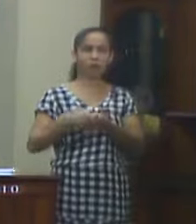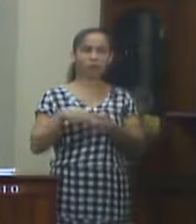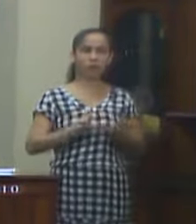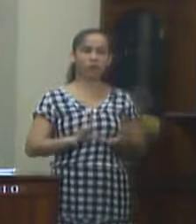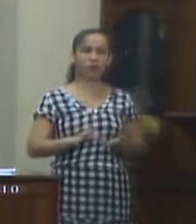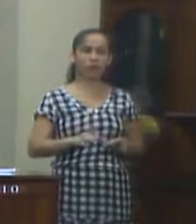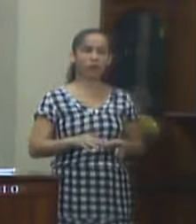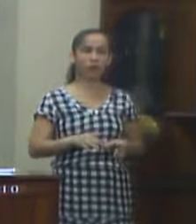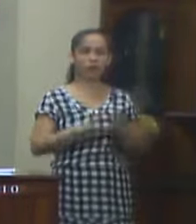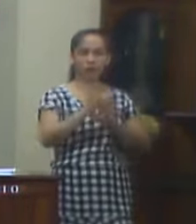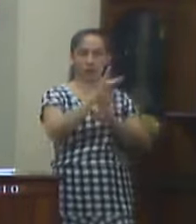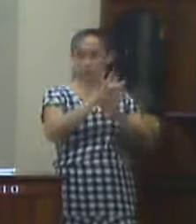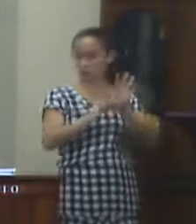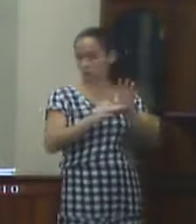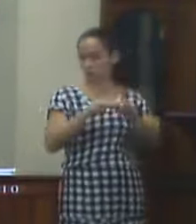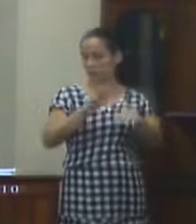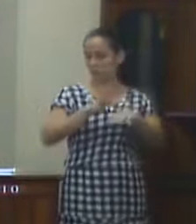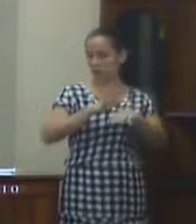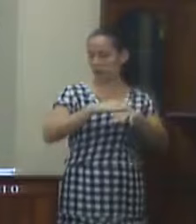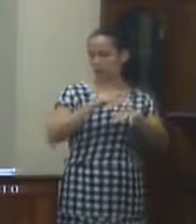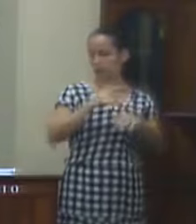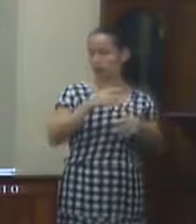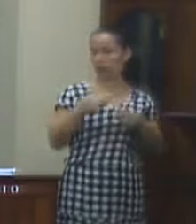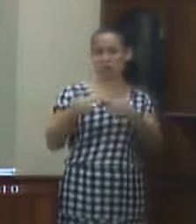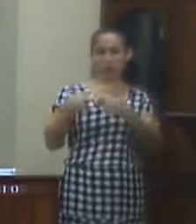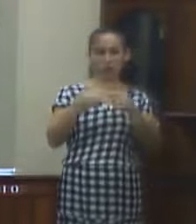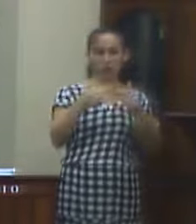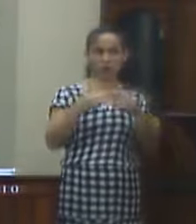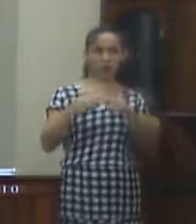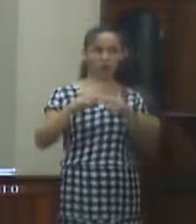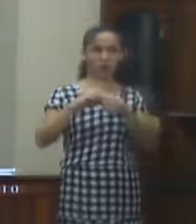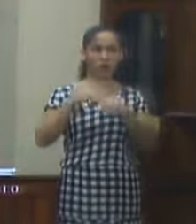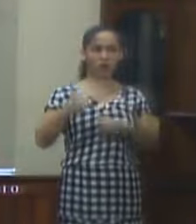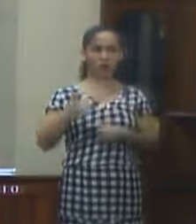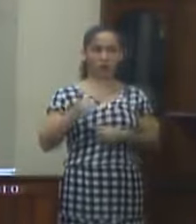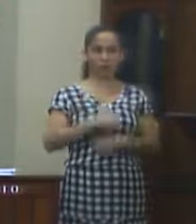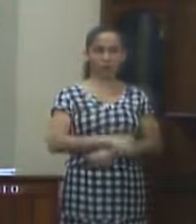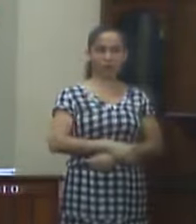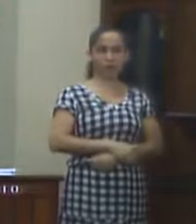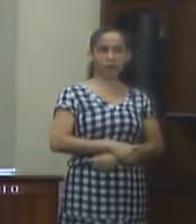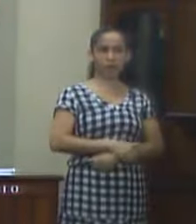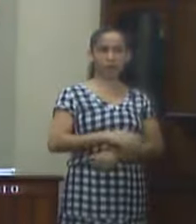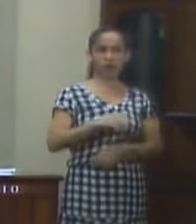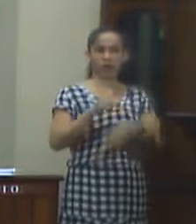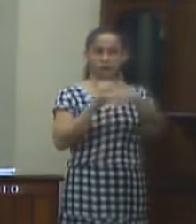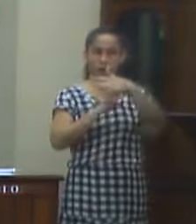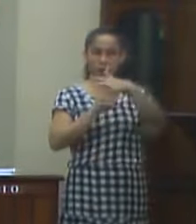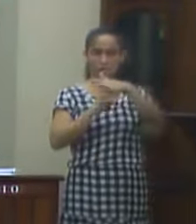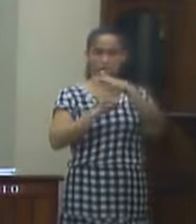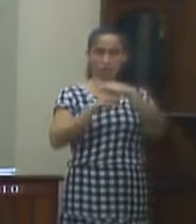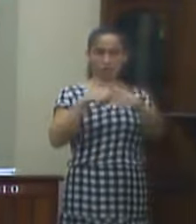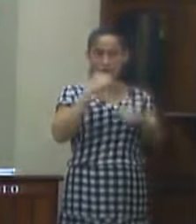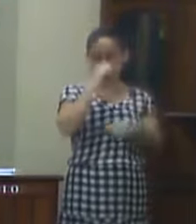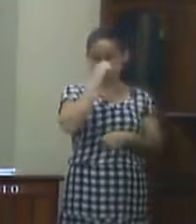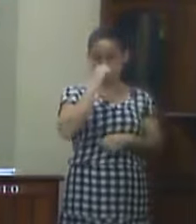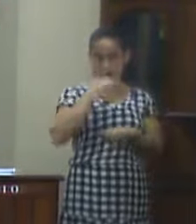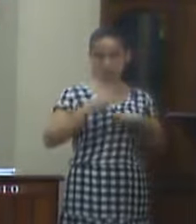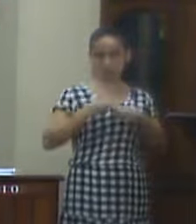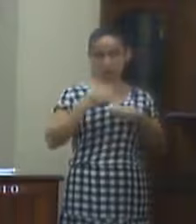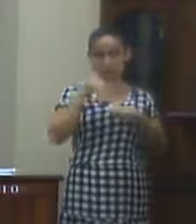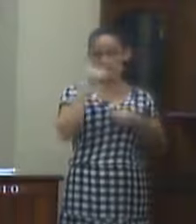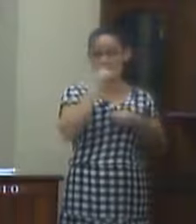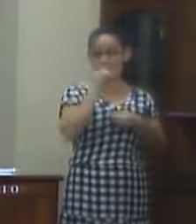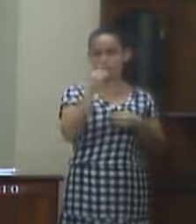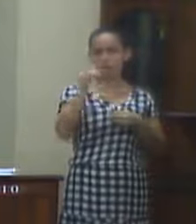municipal, o texto a seguir é mais coerente. Artigo 1º. As concessionárias e permissionárias de distribuição de energia